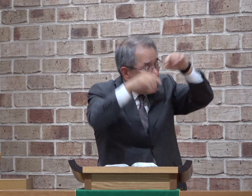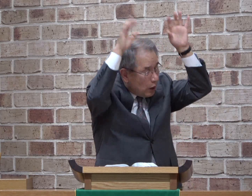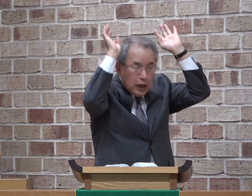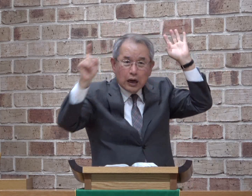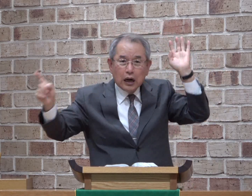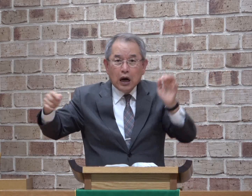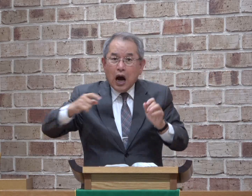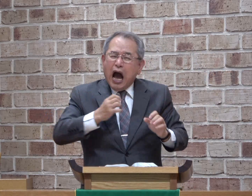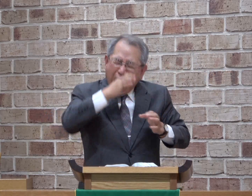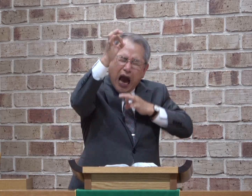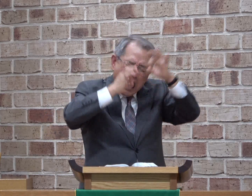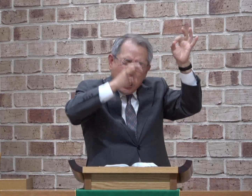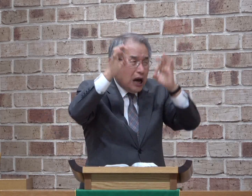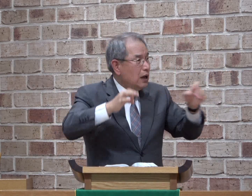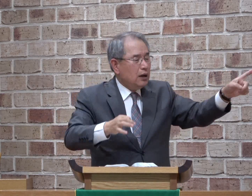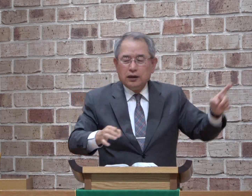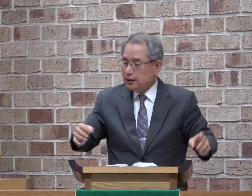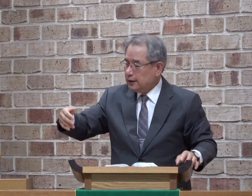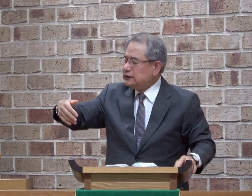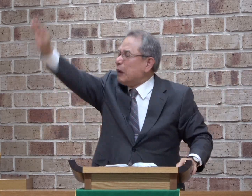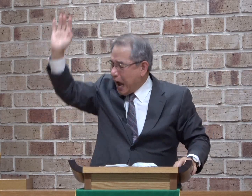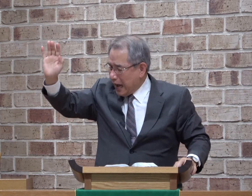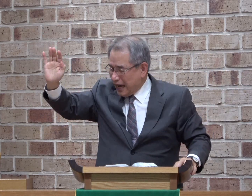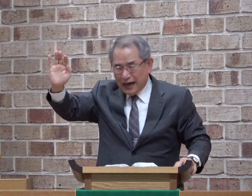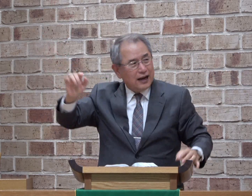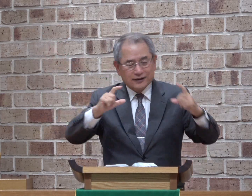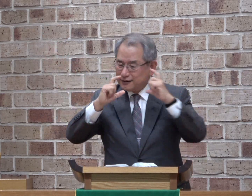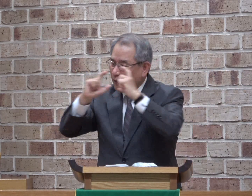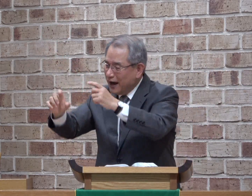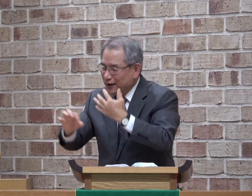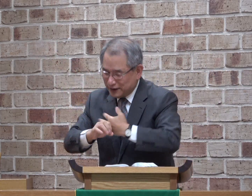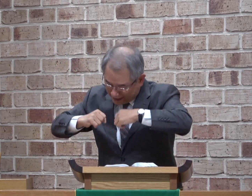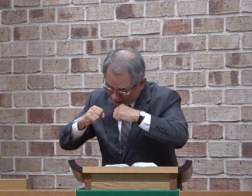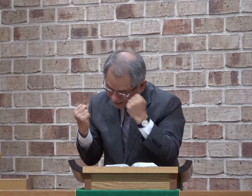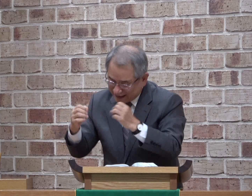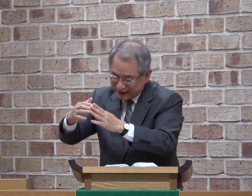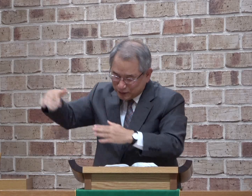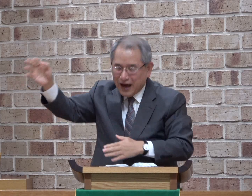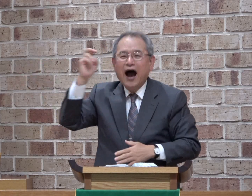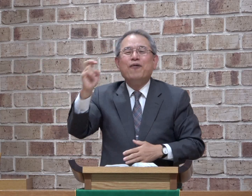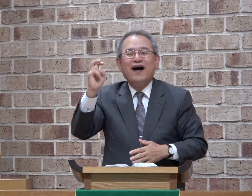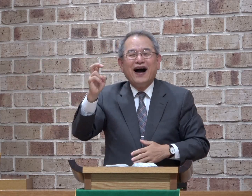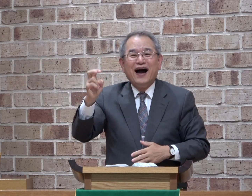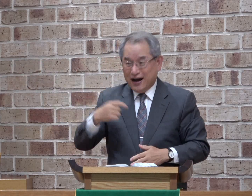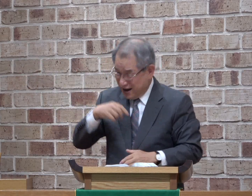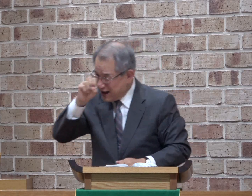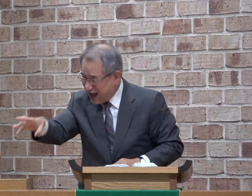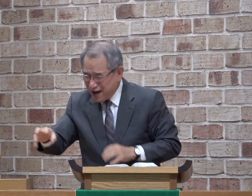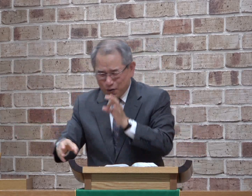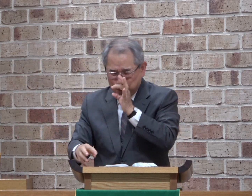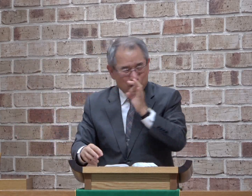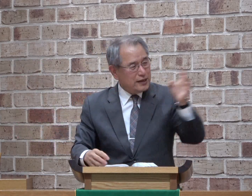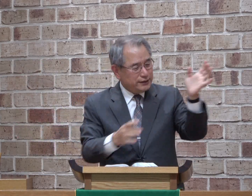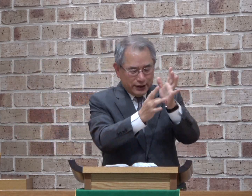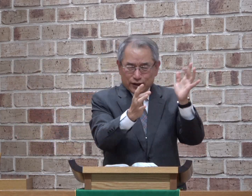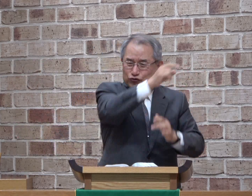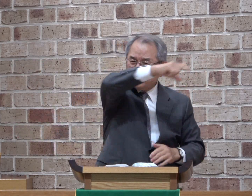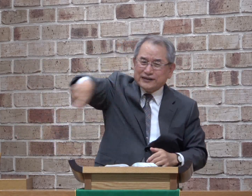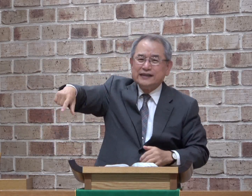그렇기 때문에 그 여자 좀 그냥 보내소서. 예수님이 가라고 얘기하면 갈 것입니다. 예수님이 그 여자를